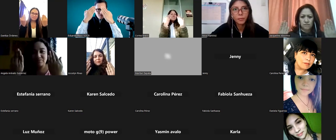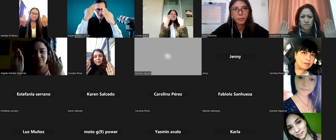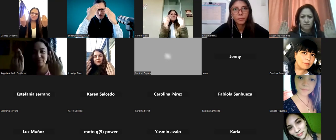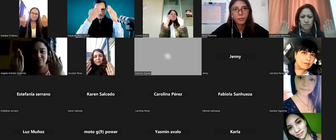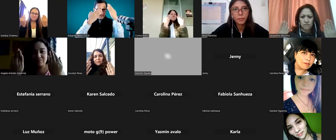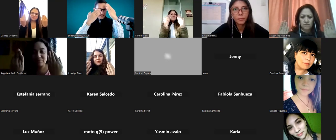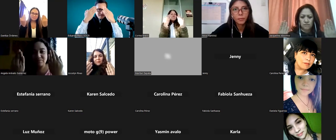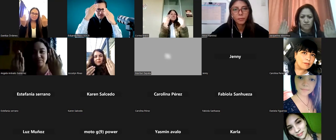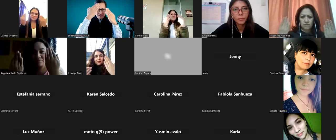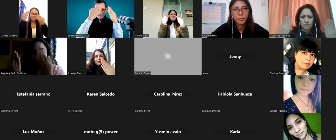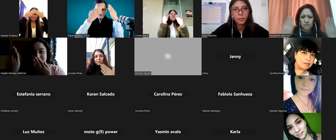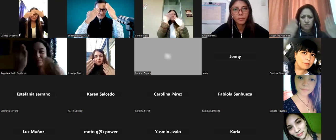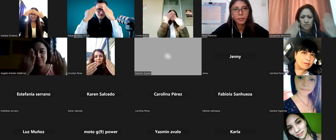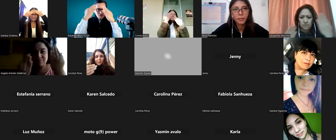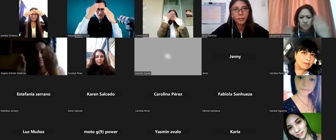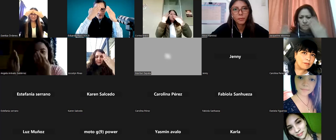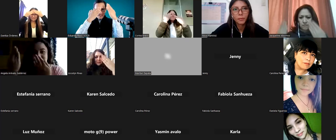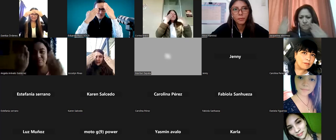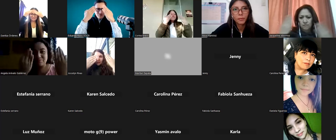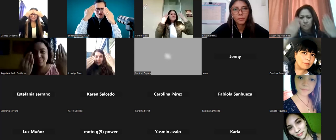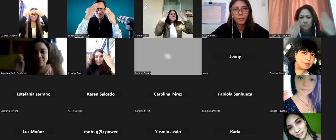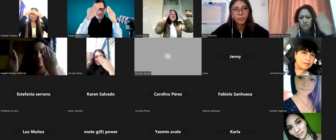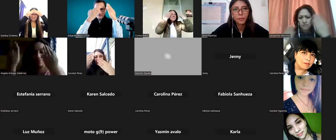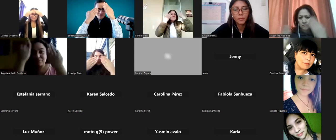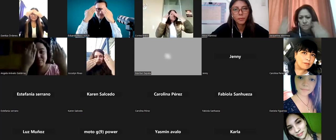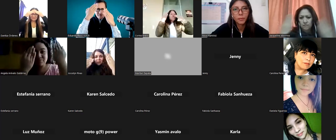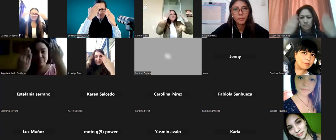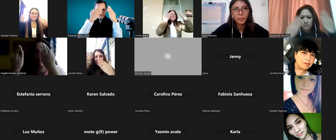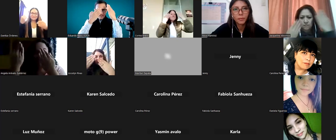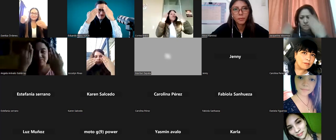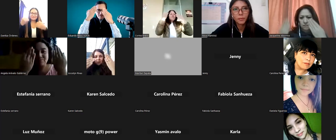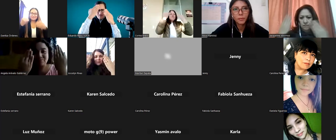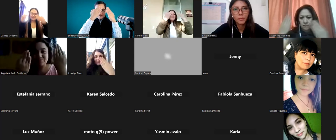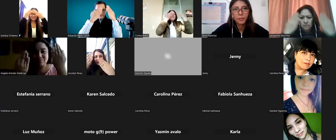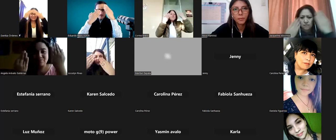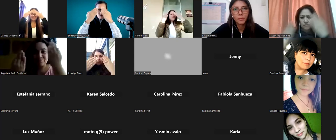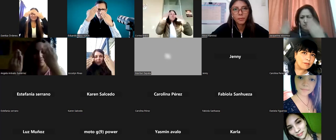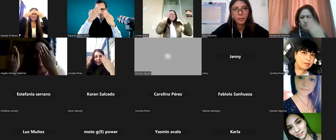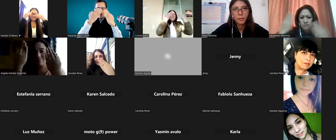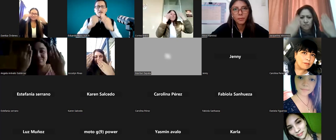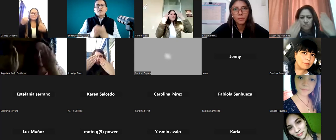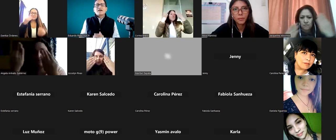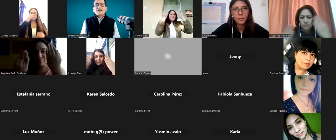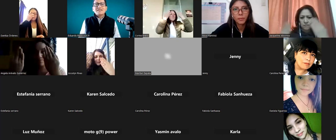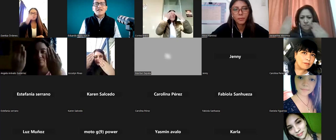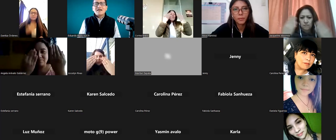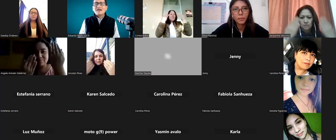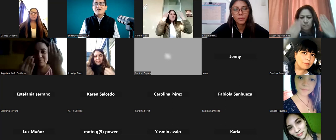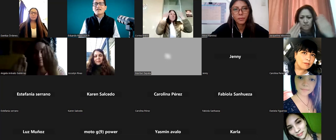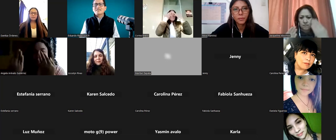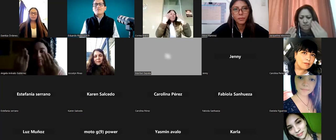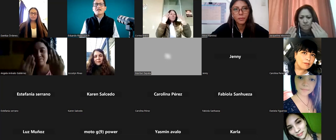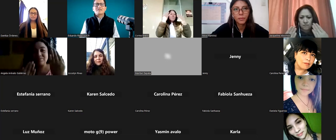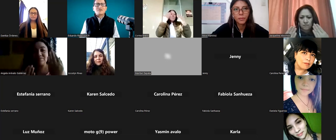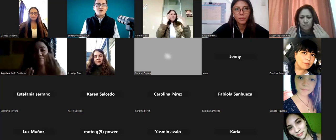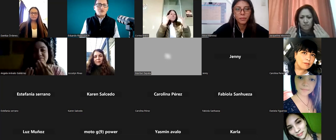este movimiento sobre la cabeza, aquí. Como que no estamos, sin tocarnos la cabecita, la frente, vamos a hacer ese movimiento. Esa es